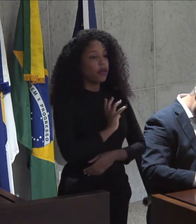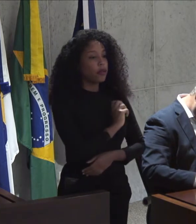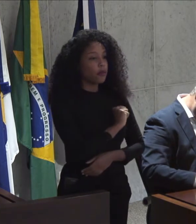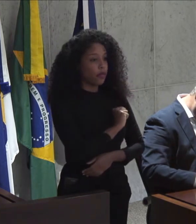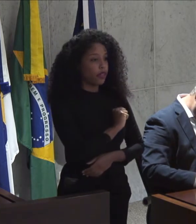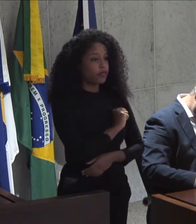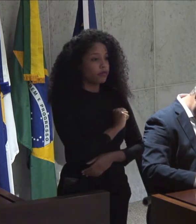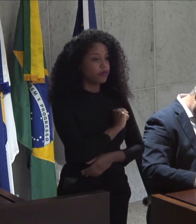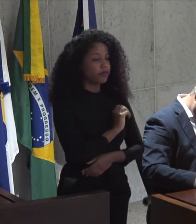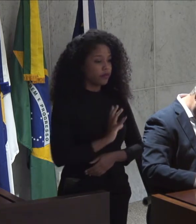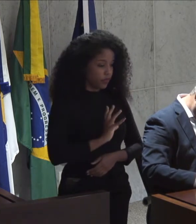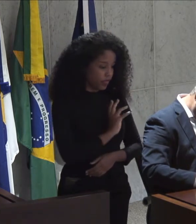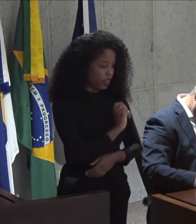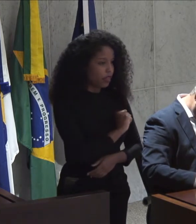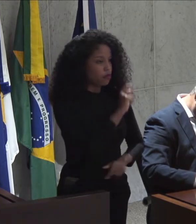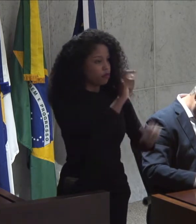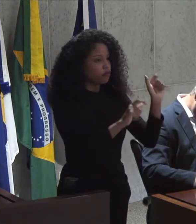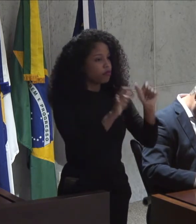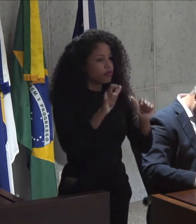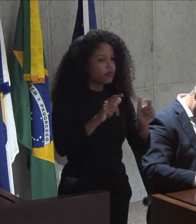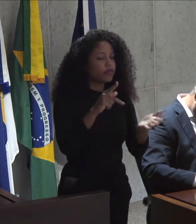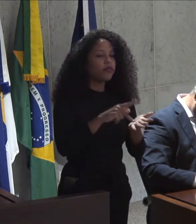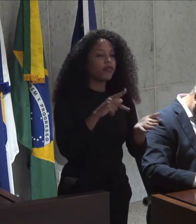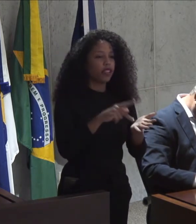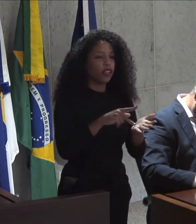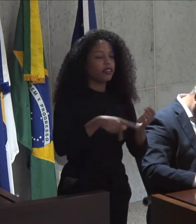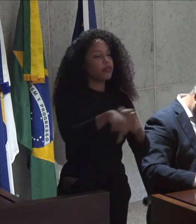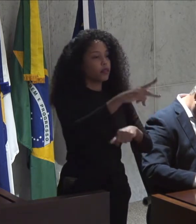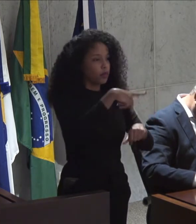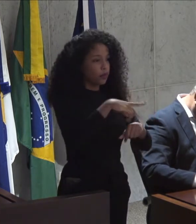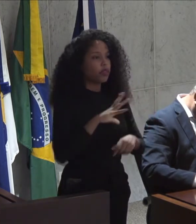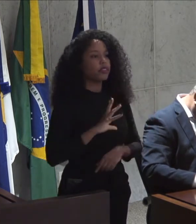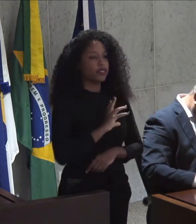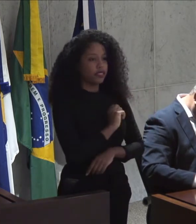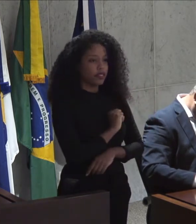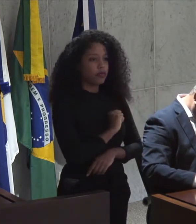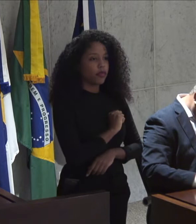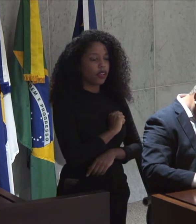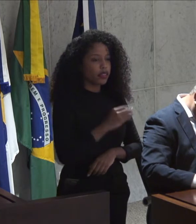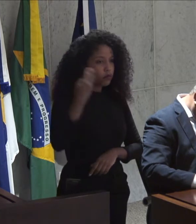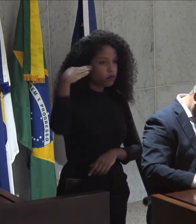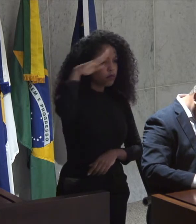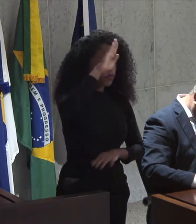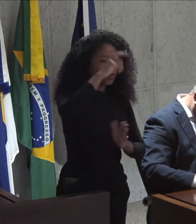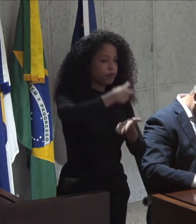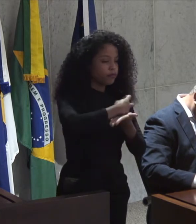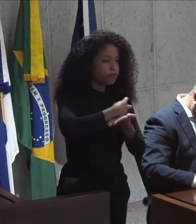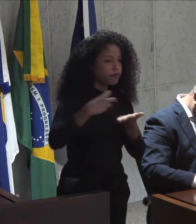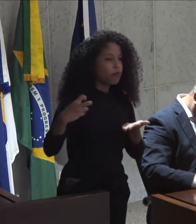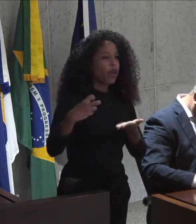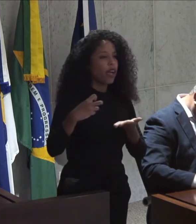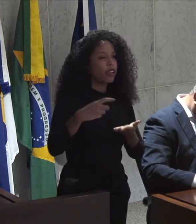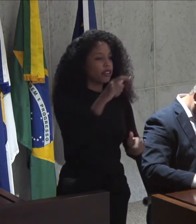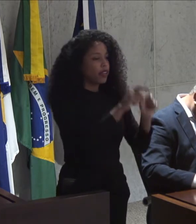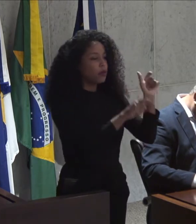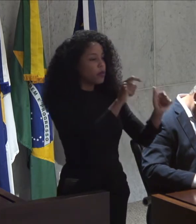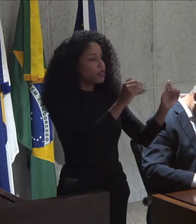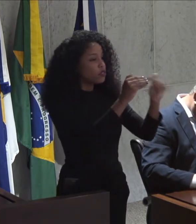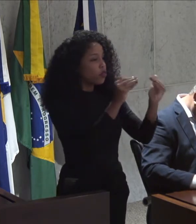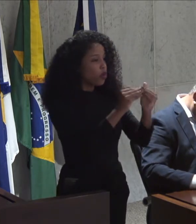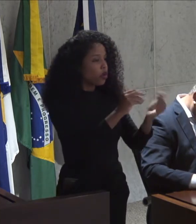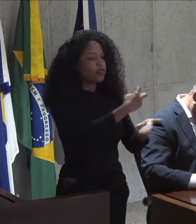quem ama, com certeza, o nosso país ama e vai tirar Bolsonaro de lá e os bolsonaristas de onde